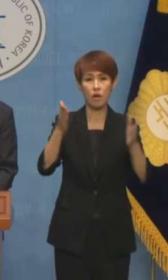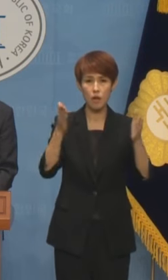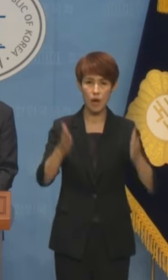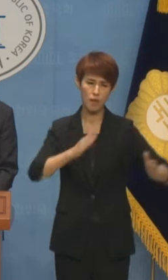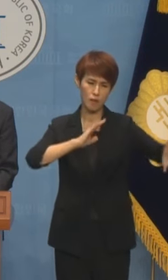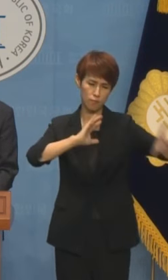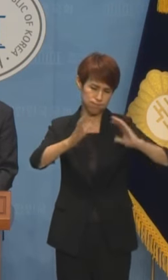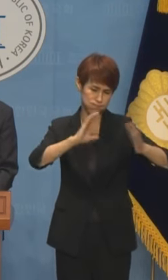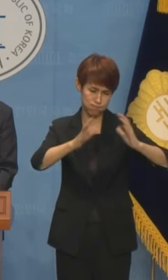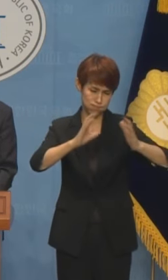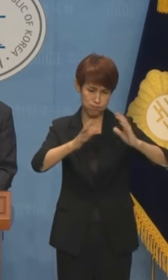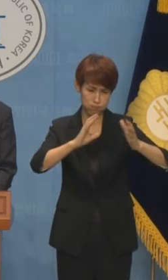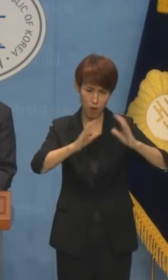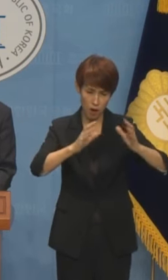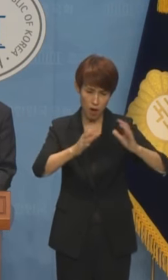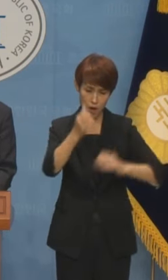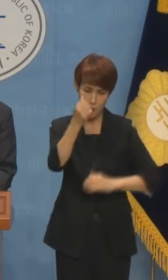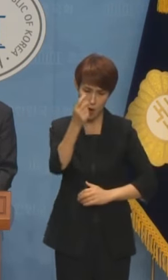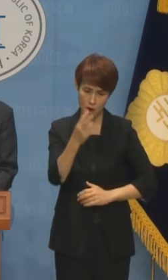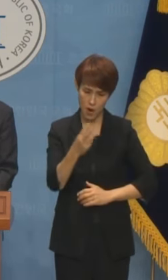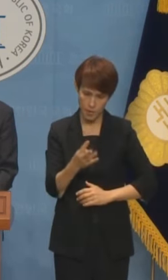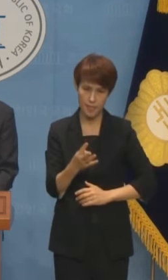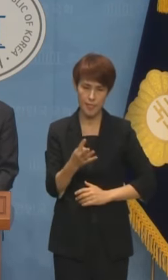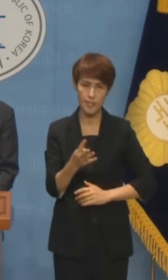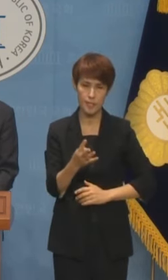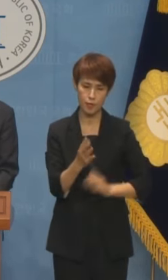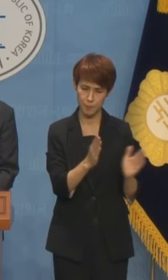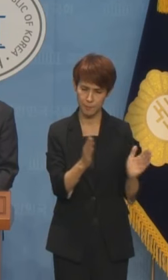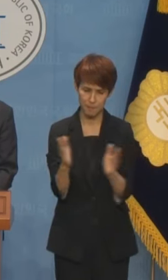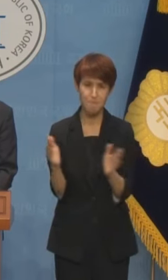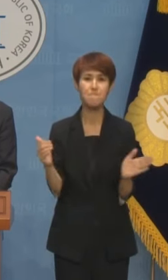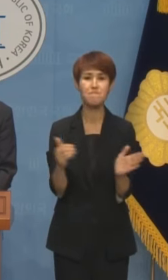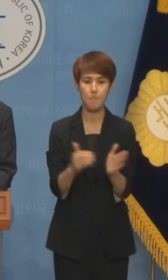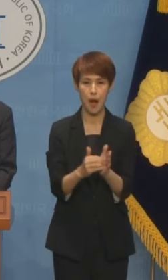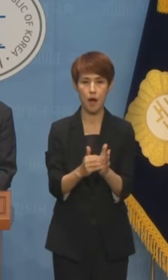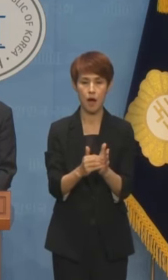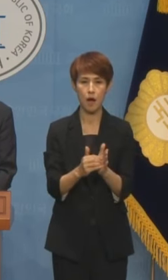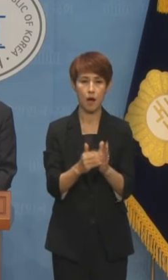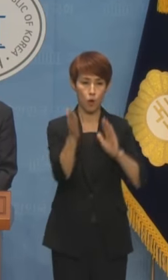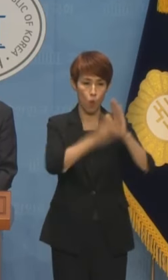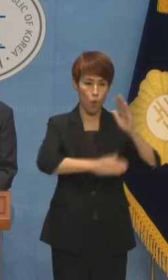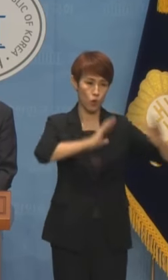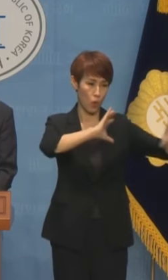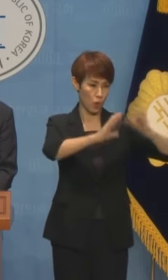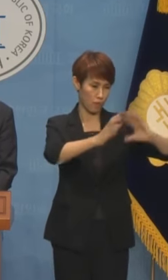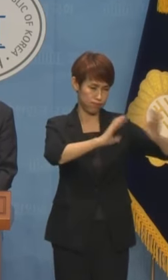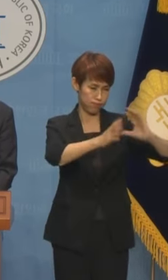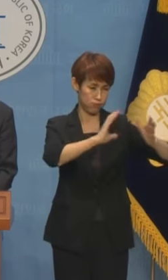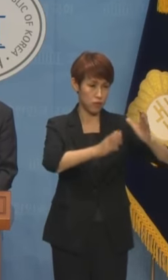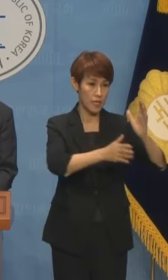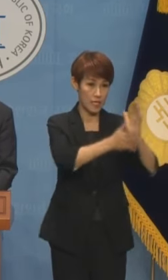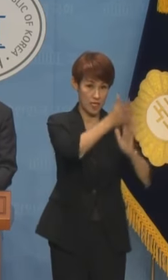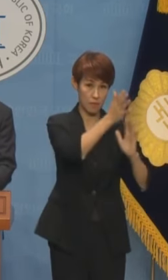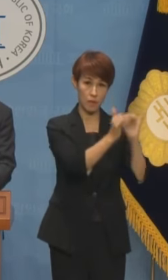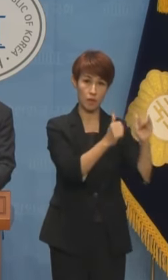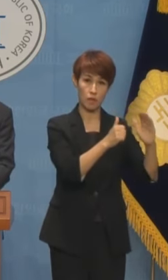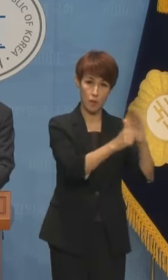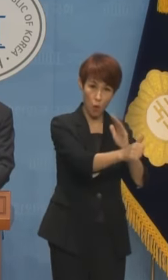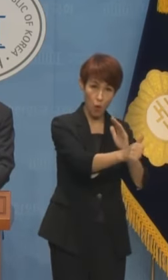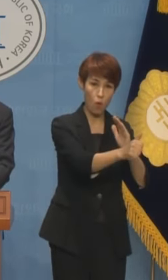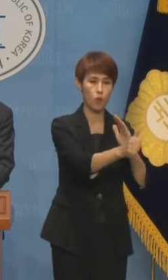논의 끝에 몇 가지 대안을 마련했으며 공론화 과정을 통해서 시민 대표가